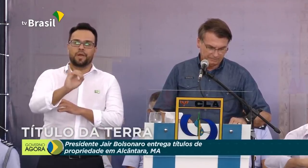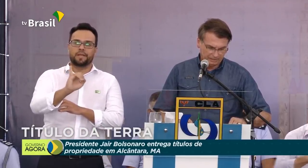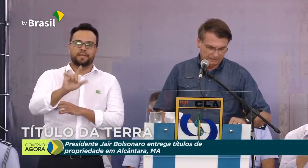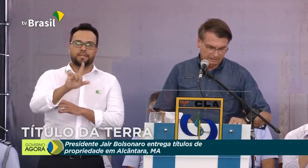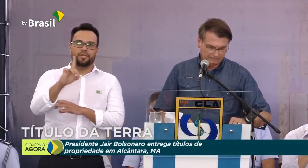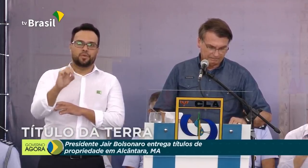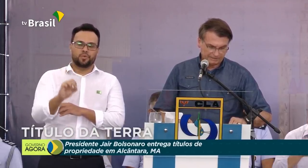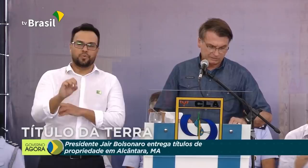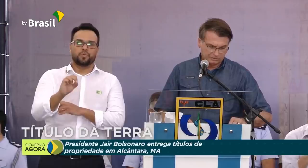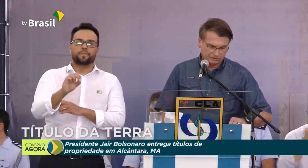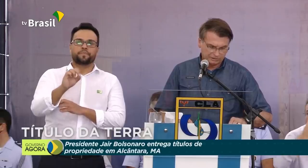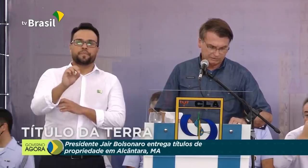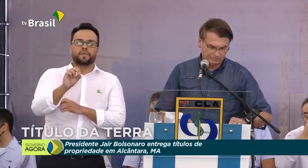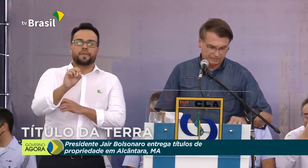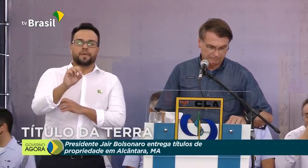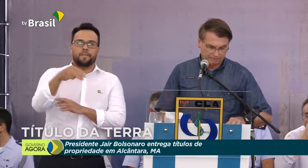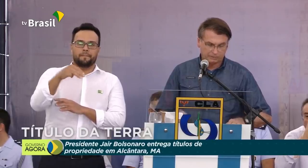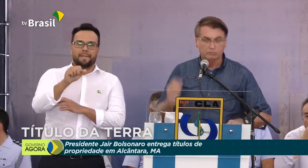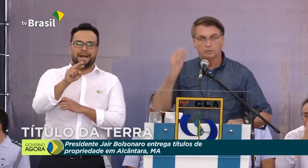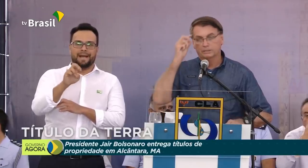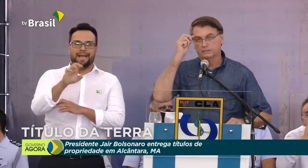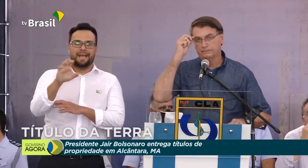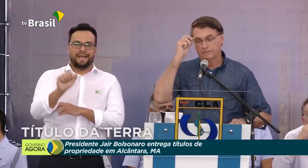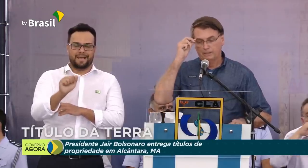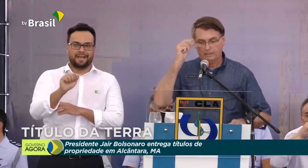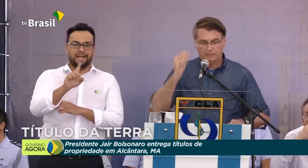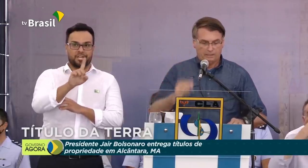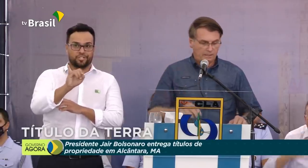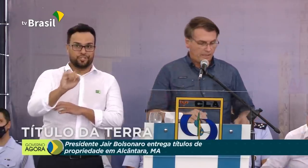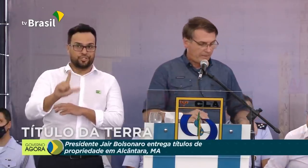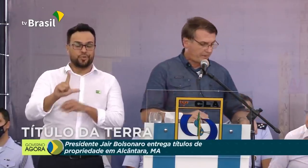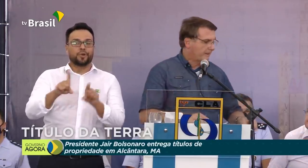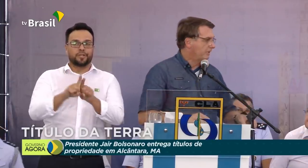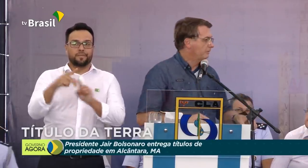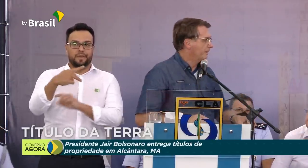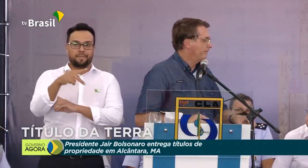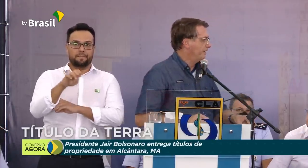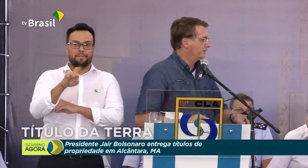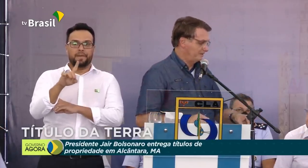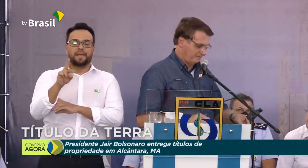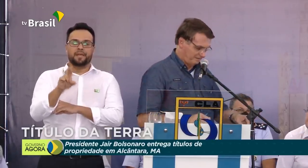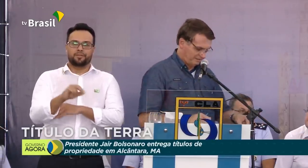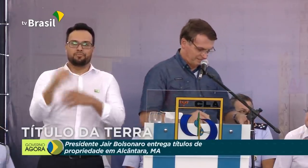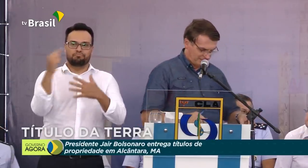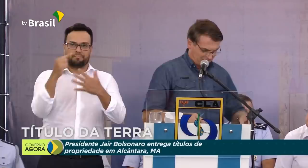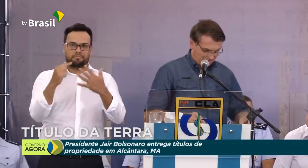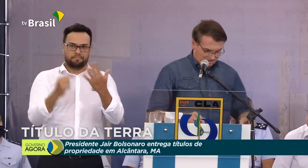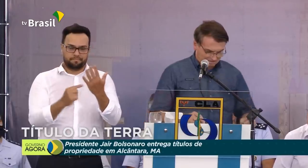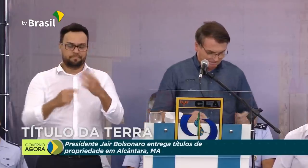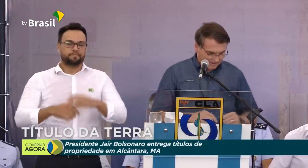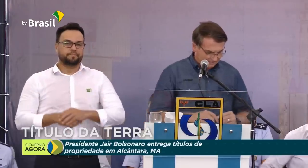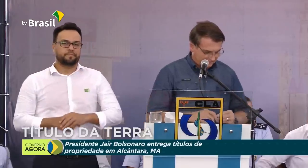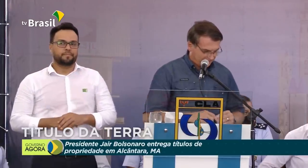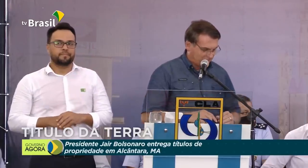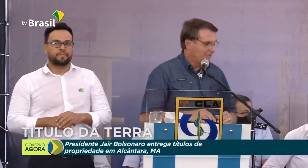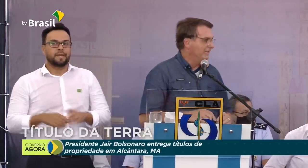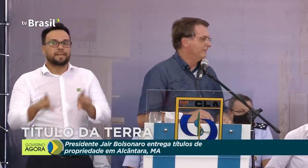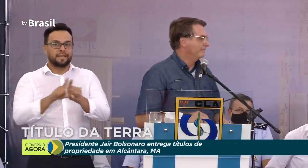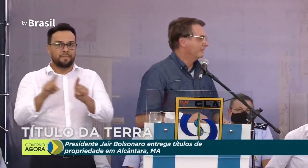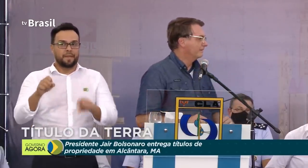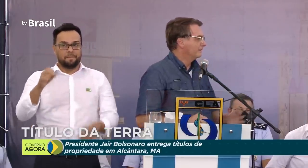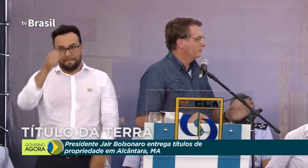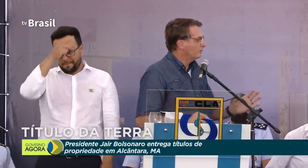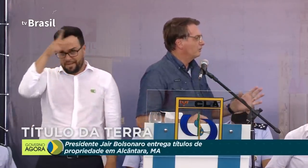Filho, Pastor Gil e Pedro Lucas. É, prezado prefeito, padre